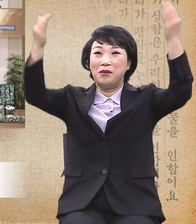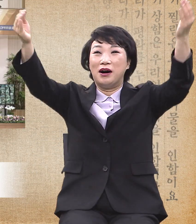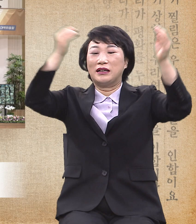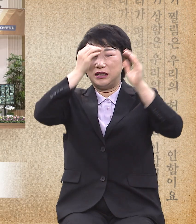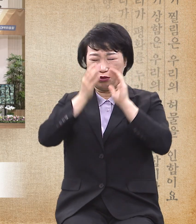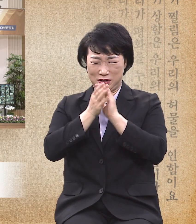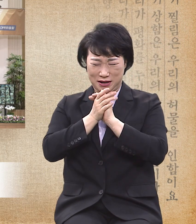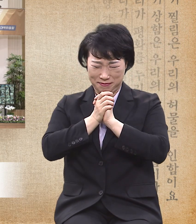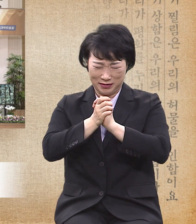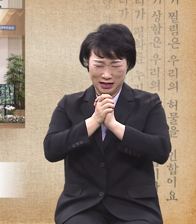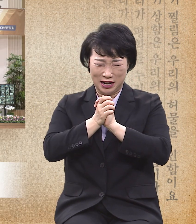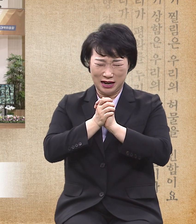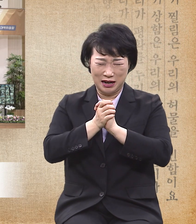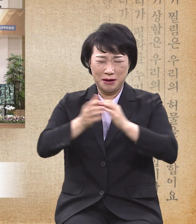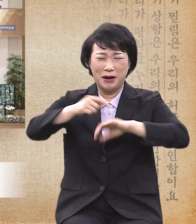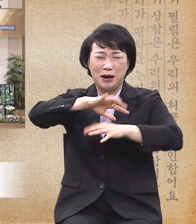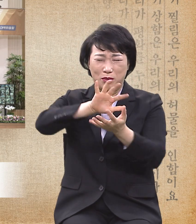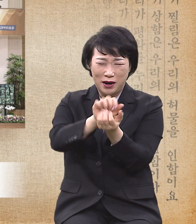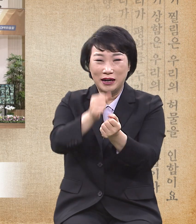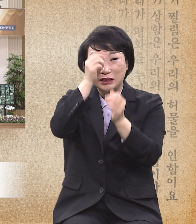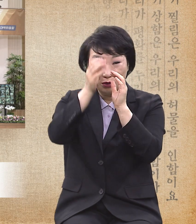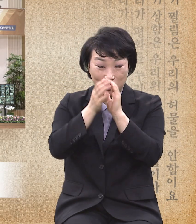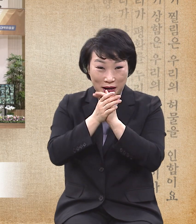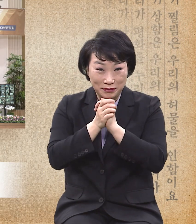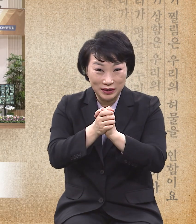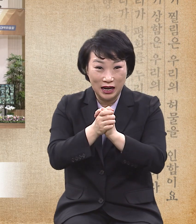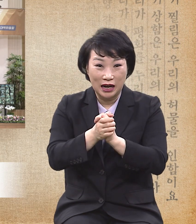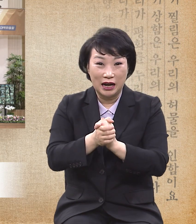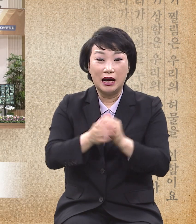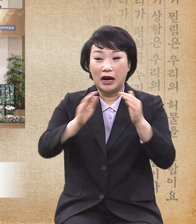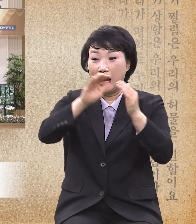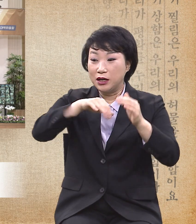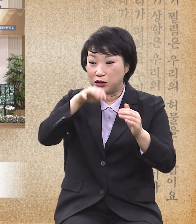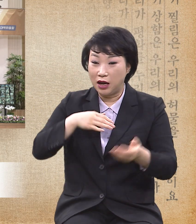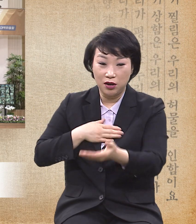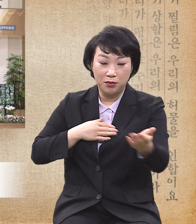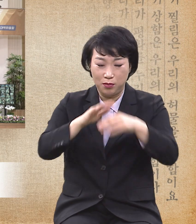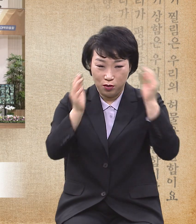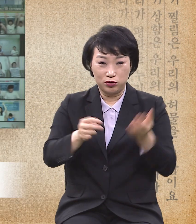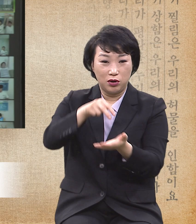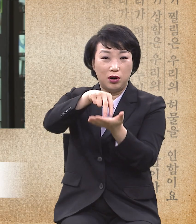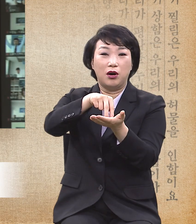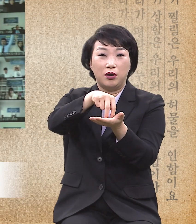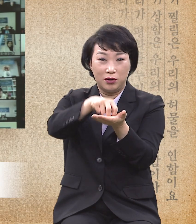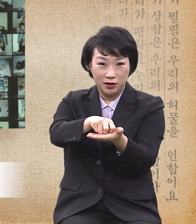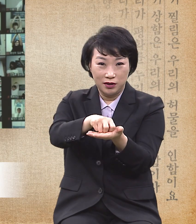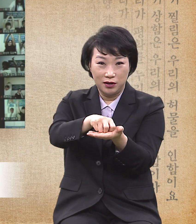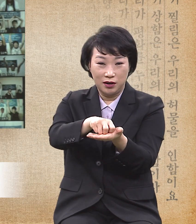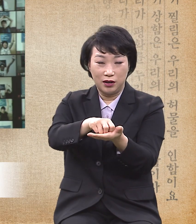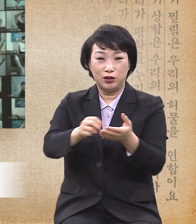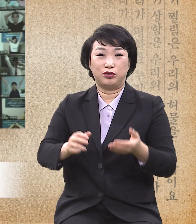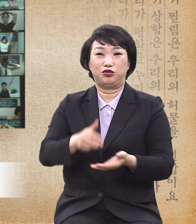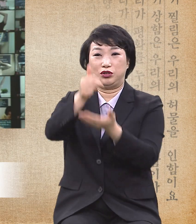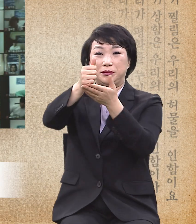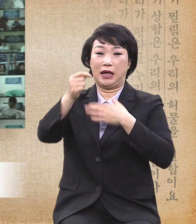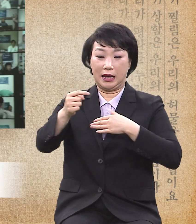들고 합심해서 기도할 때 집에서 무릎 딱 꿇고 주님 내 집에